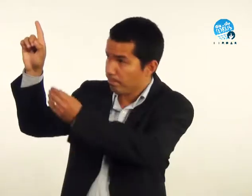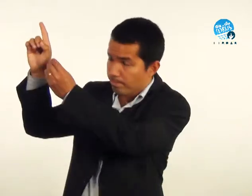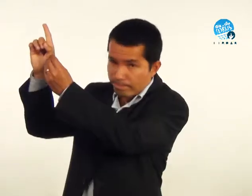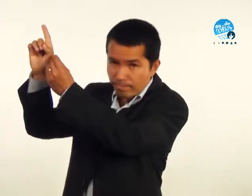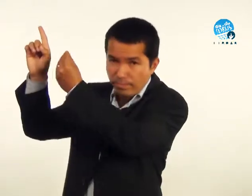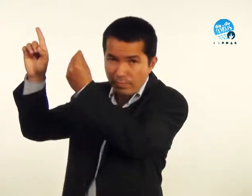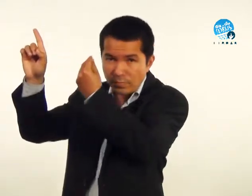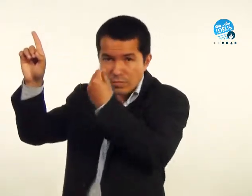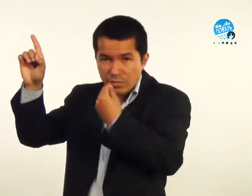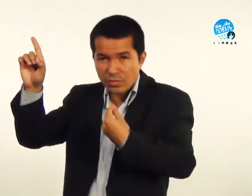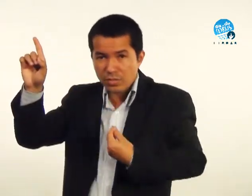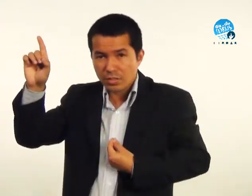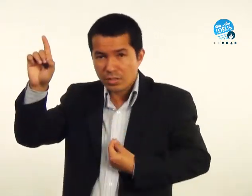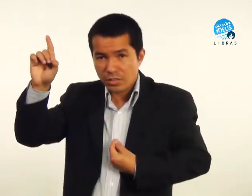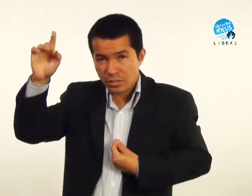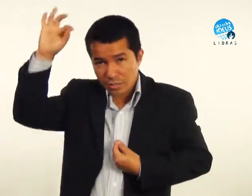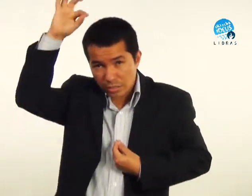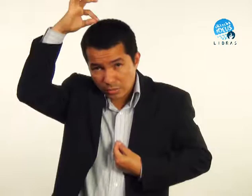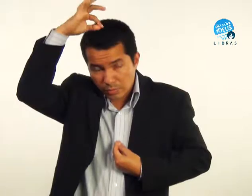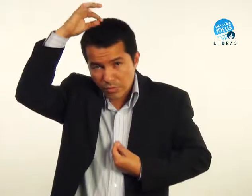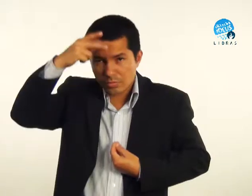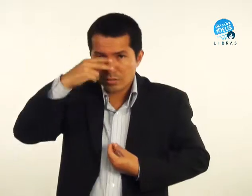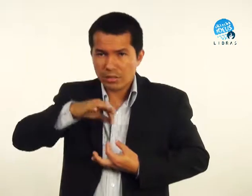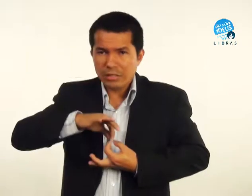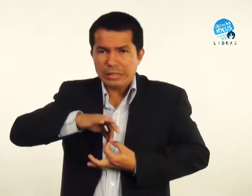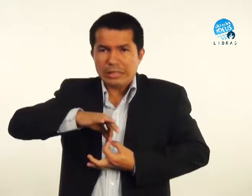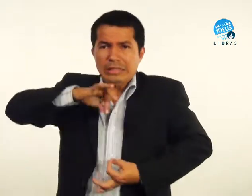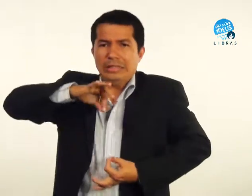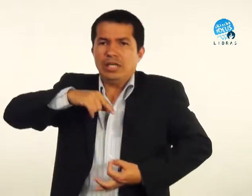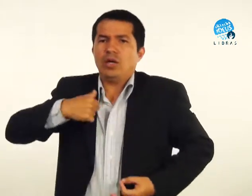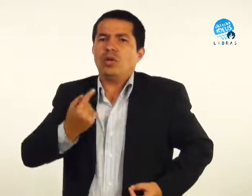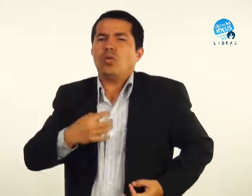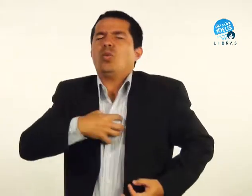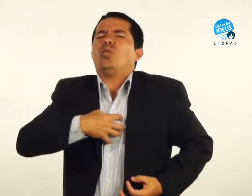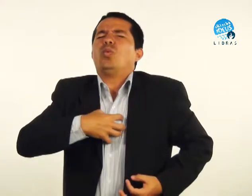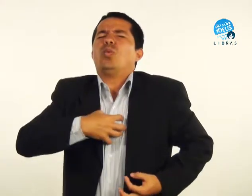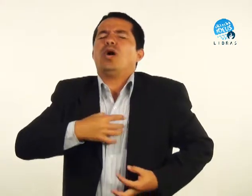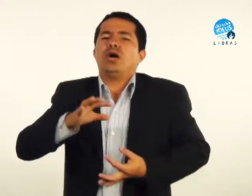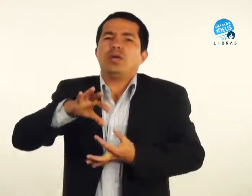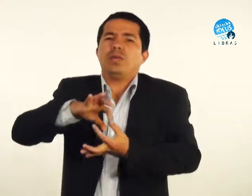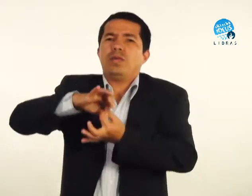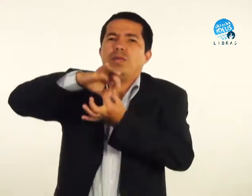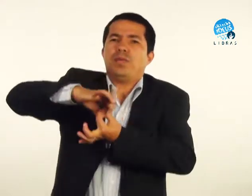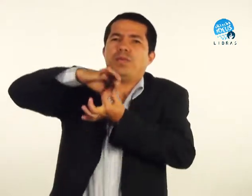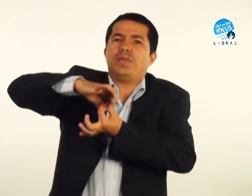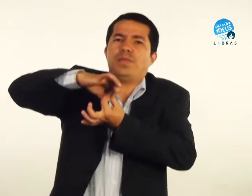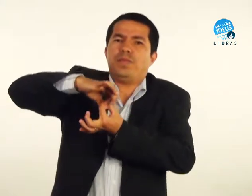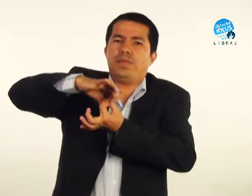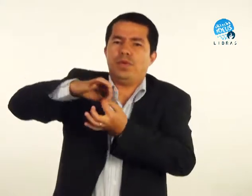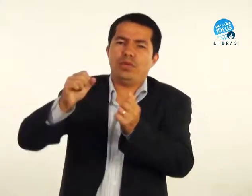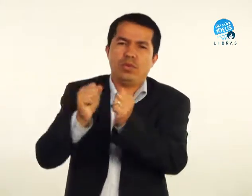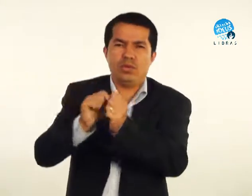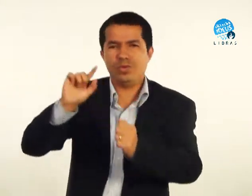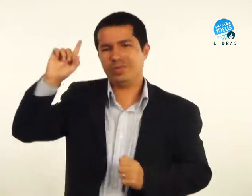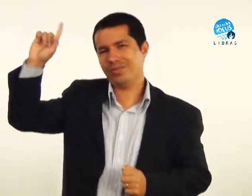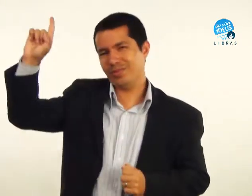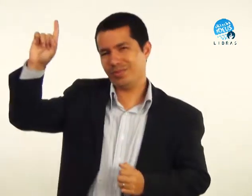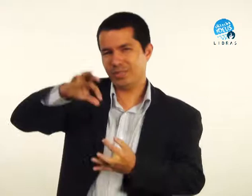coloca o seu Espírito em nós, que testifica, que fala com o nosso espírito: você é filho de